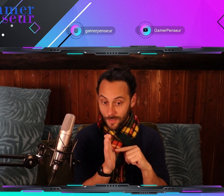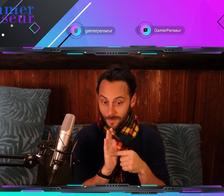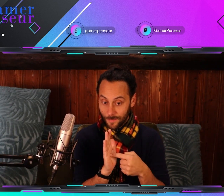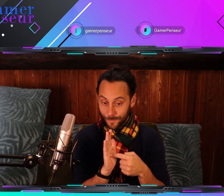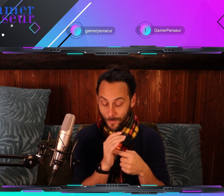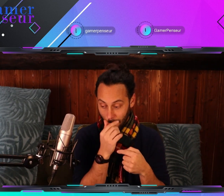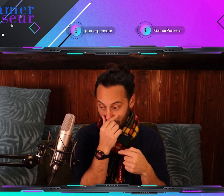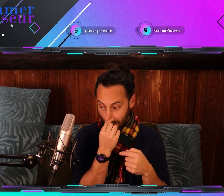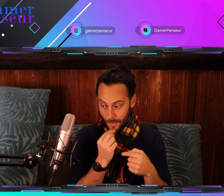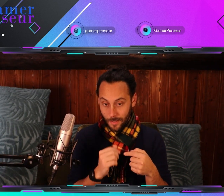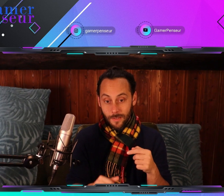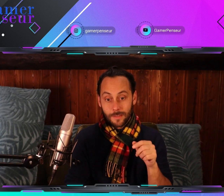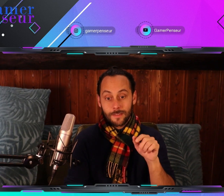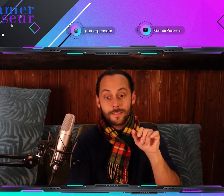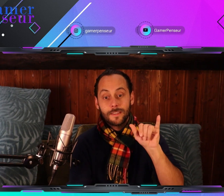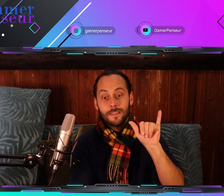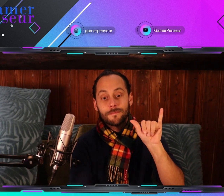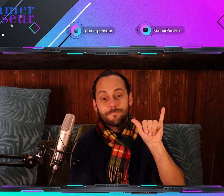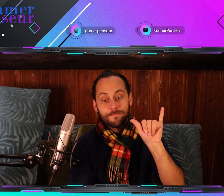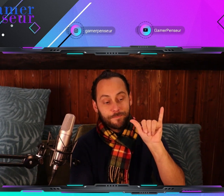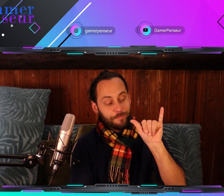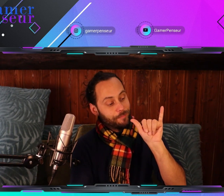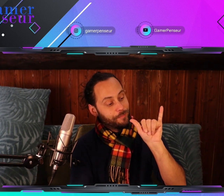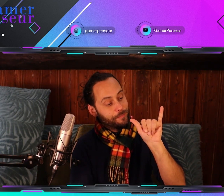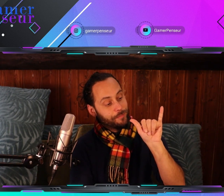par le site. Qui?